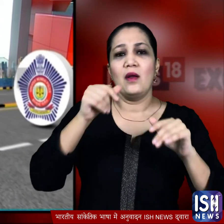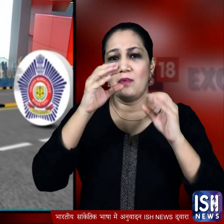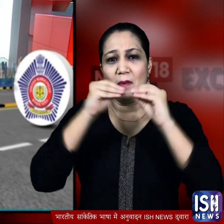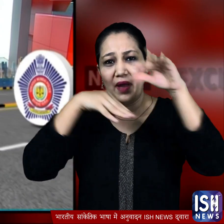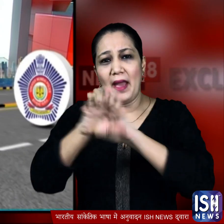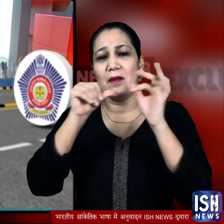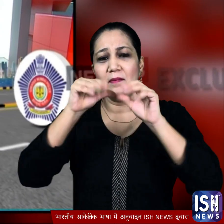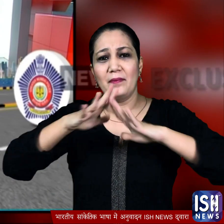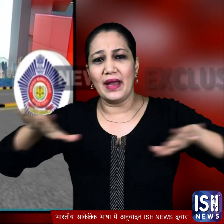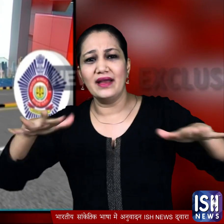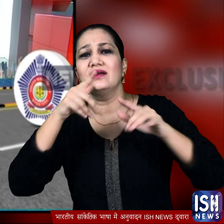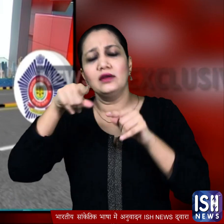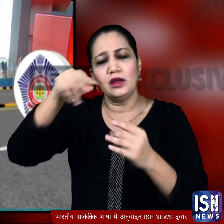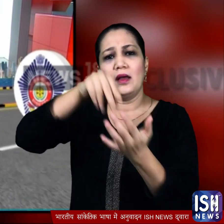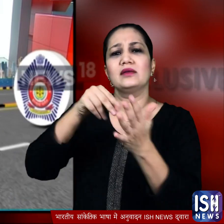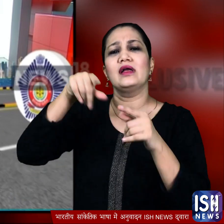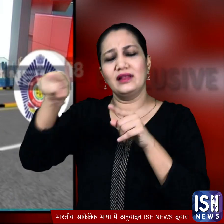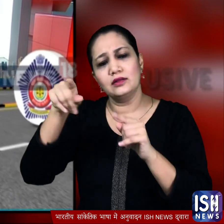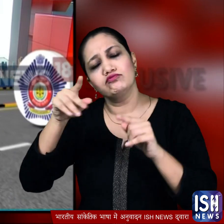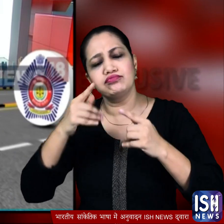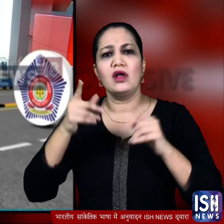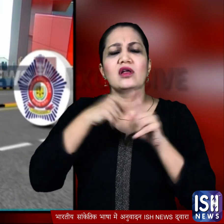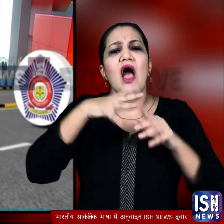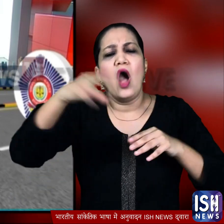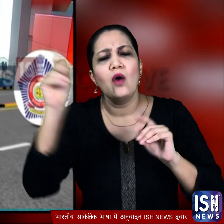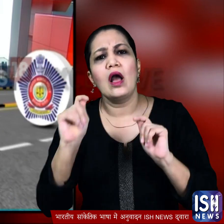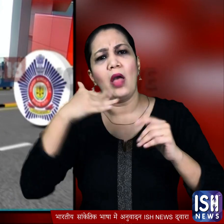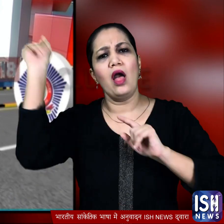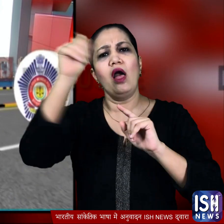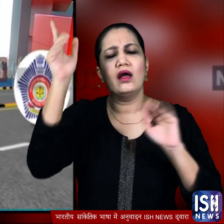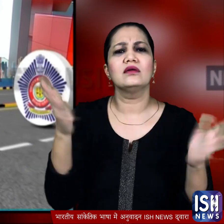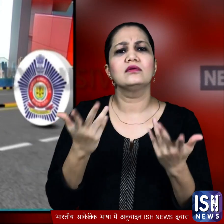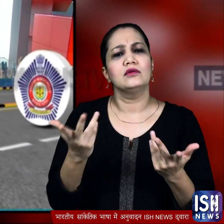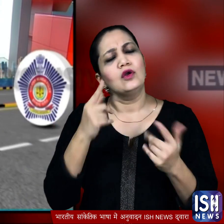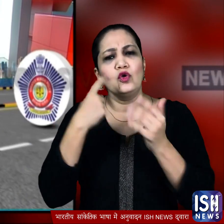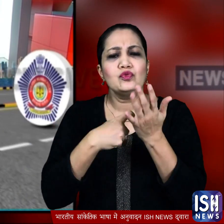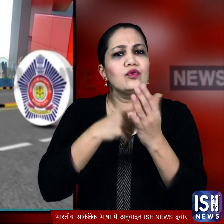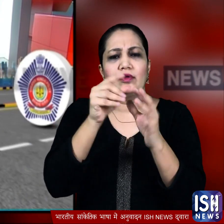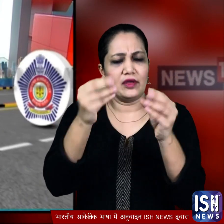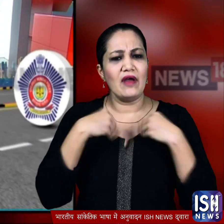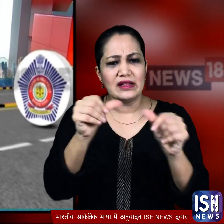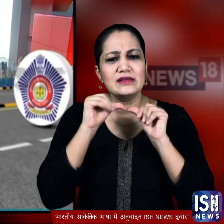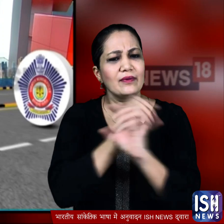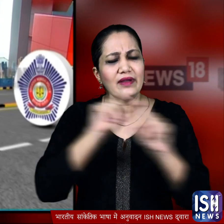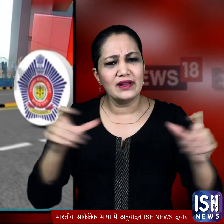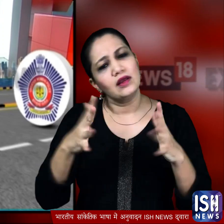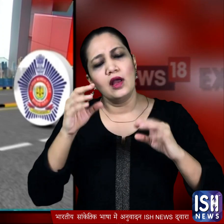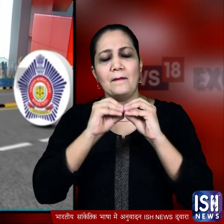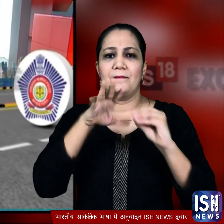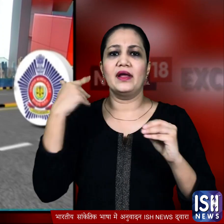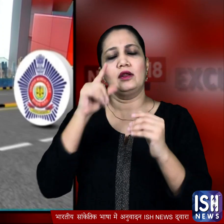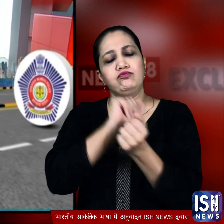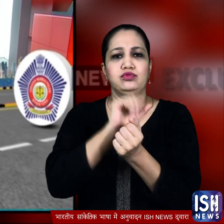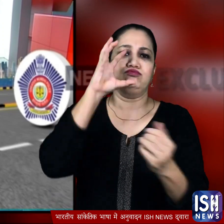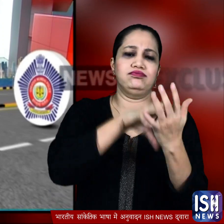पास दोपहर 2 बजे के बाद घूमते पकड़े गए और पूछे जाने पर घर से निकलने की कोई ठोस वजह नहीं बता पाए, जिसके बाद मुंबई पुलिस ने बांद्रा थाने में उनके